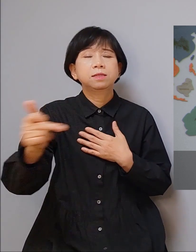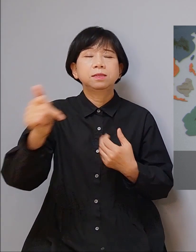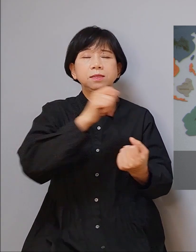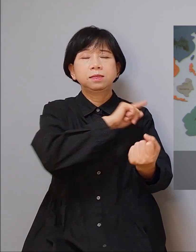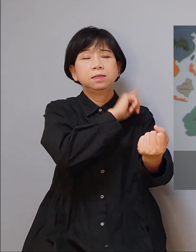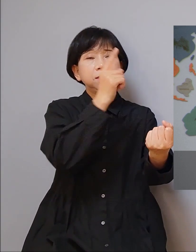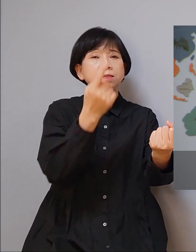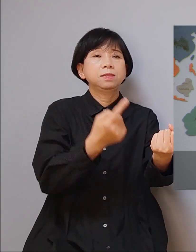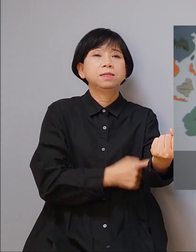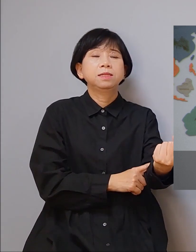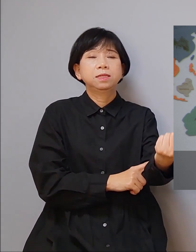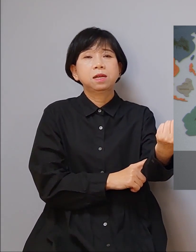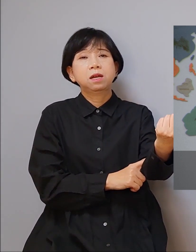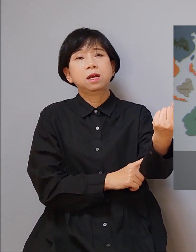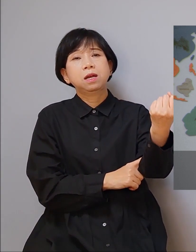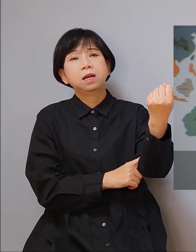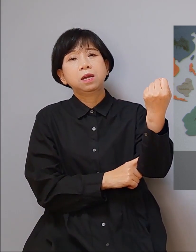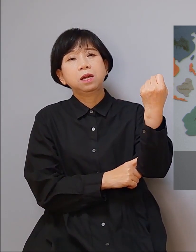나의 큰